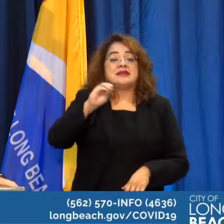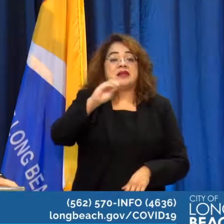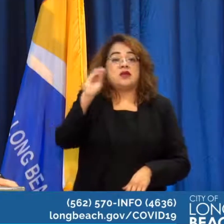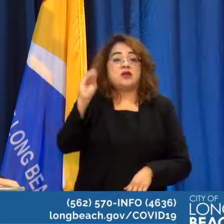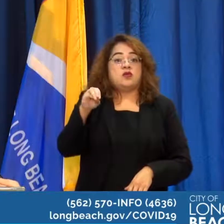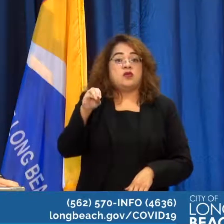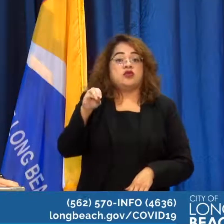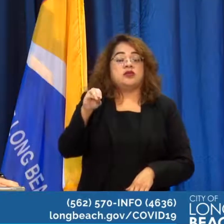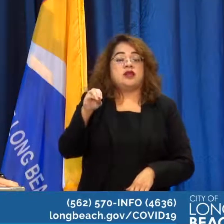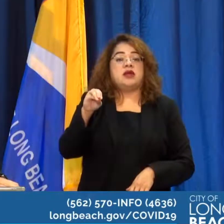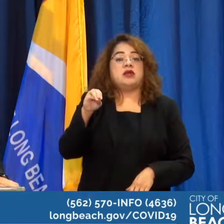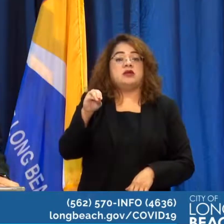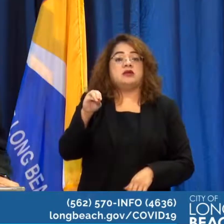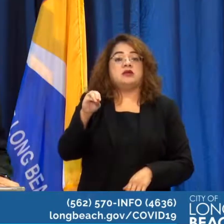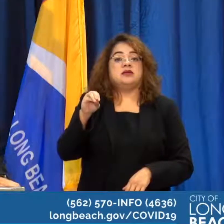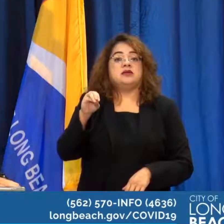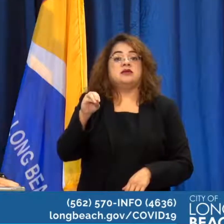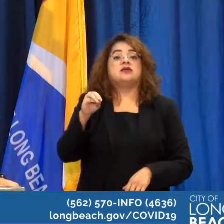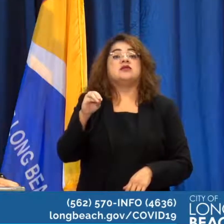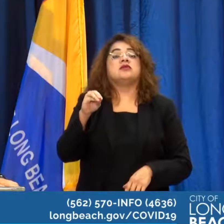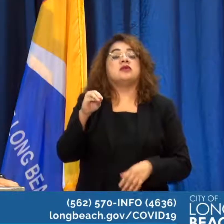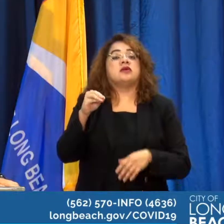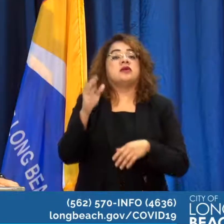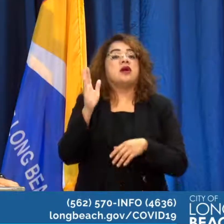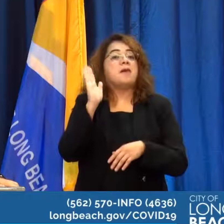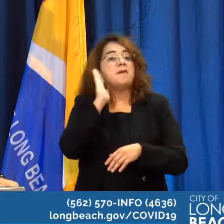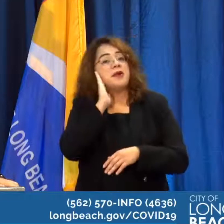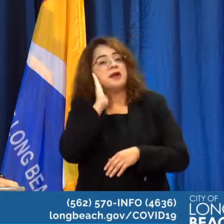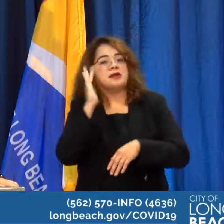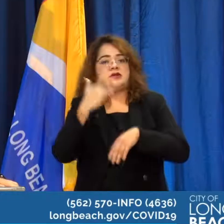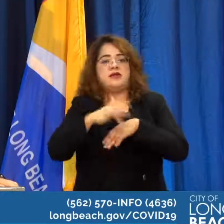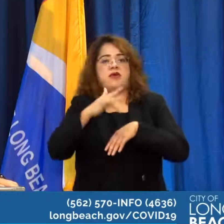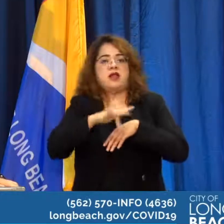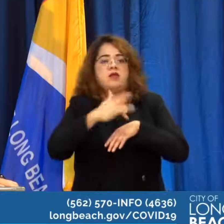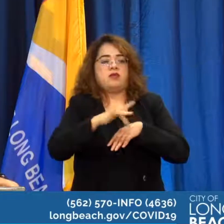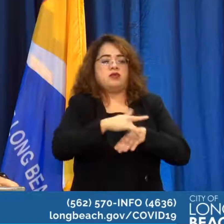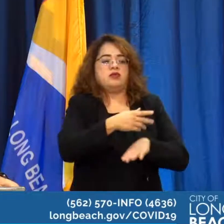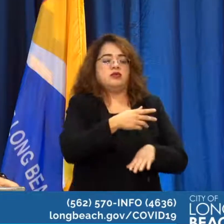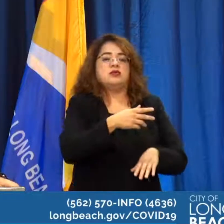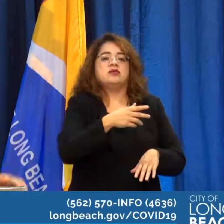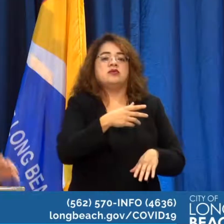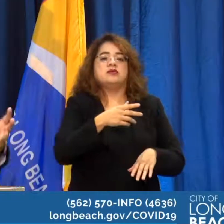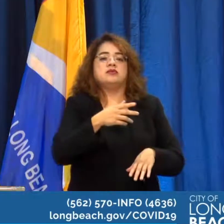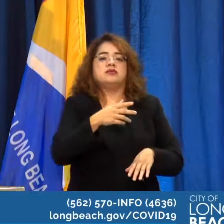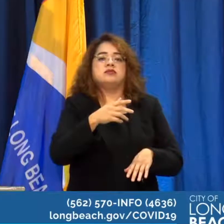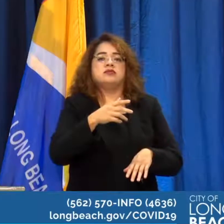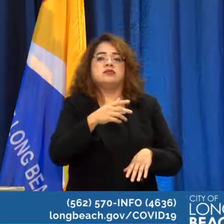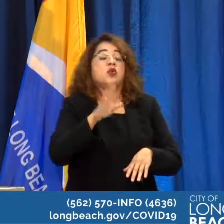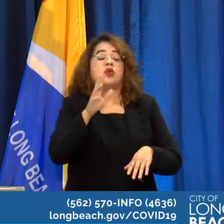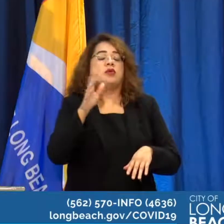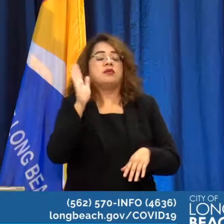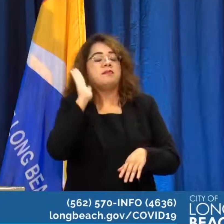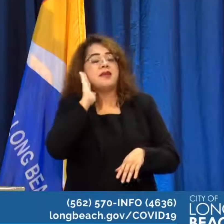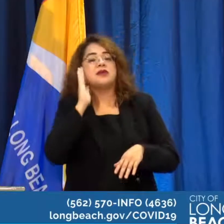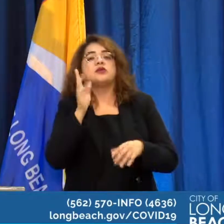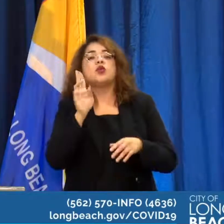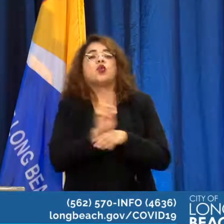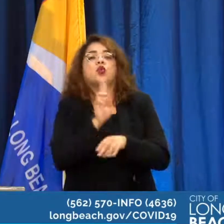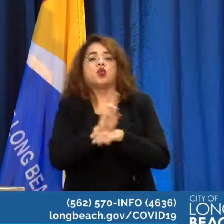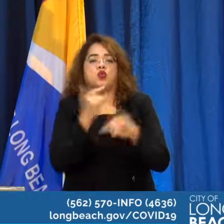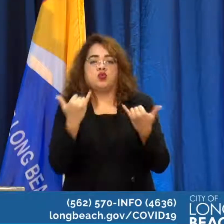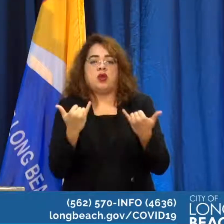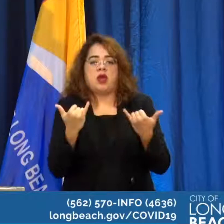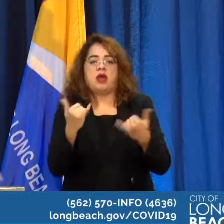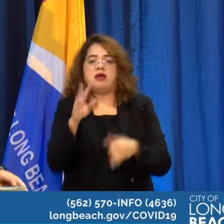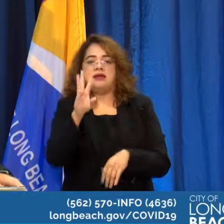de nuestras cuartos y camas están usadas ahorita por COVID, por la situación. So,